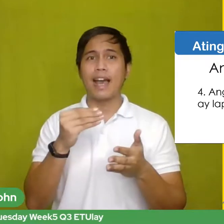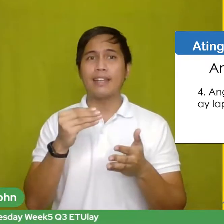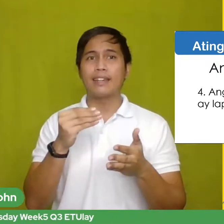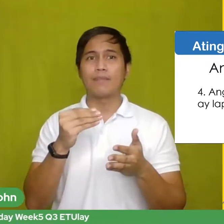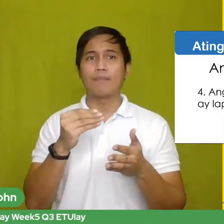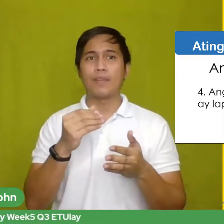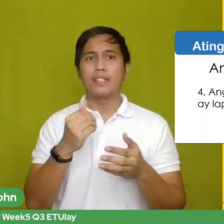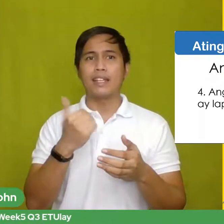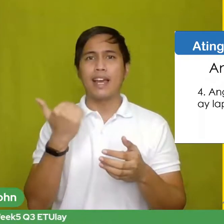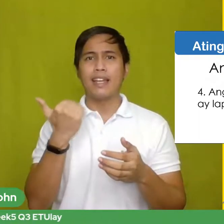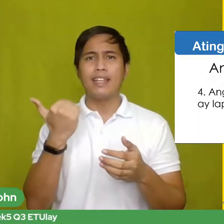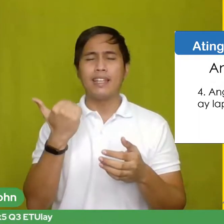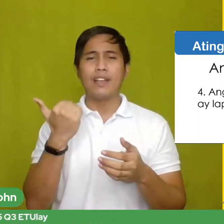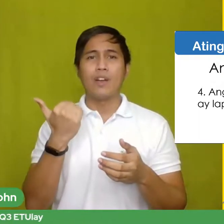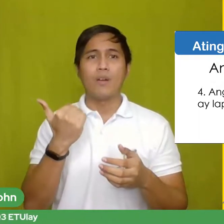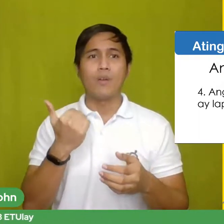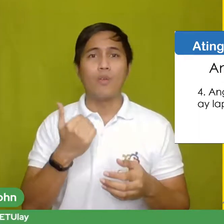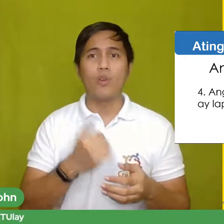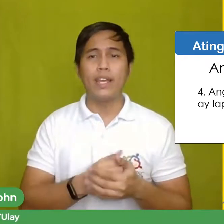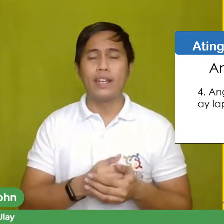at minsan ay uling.